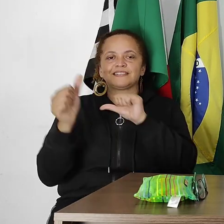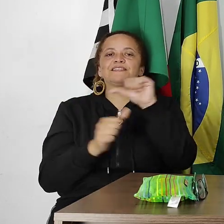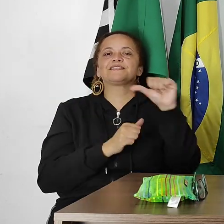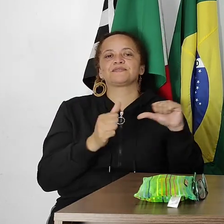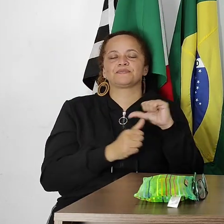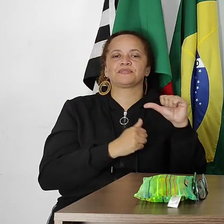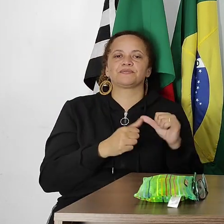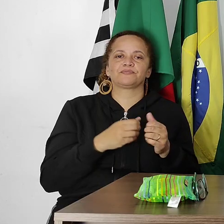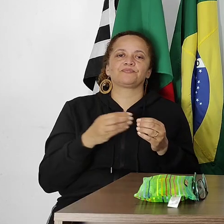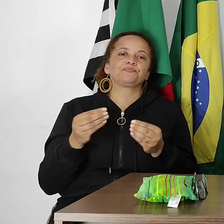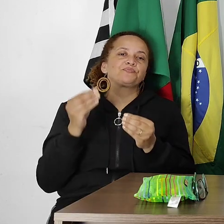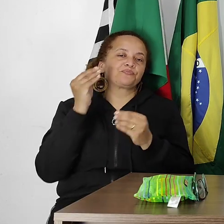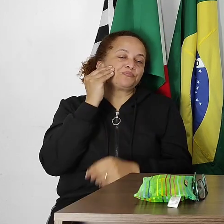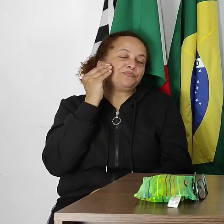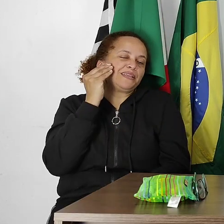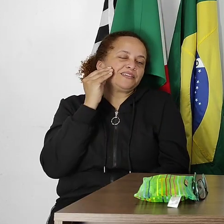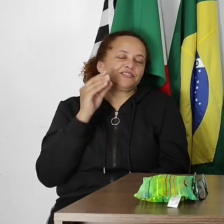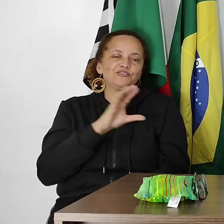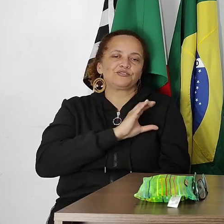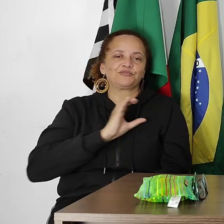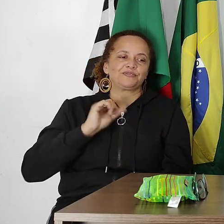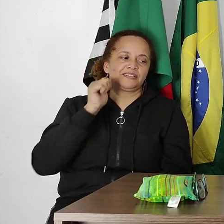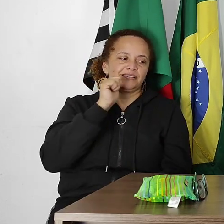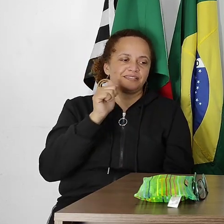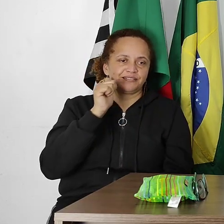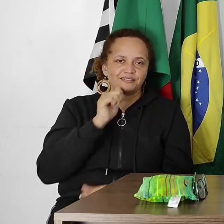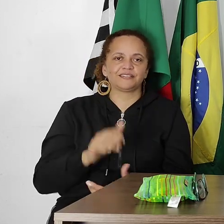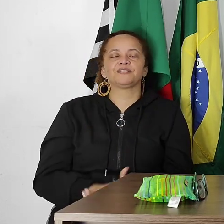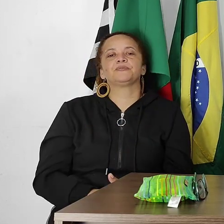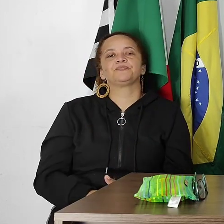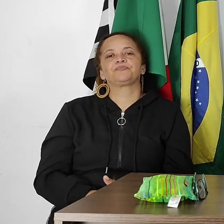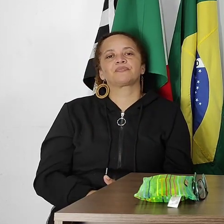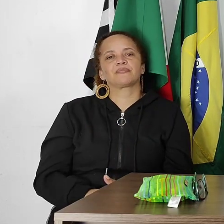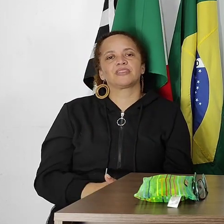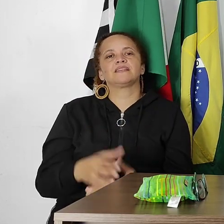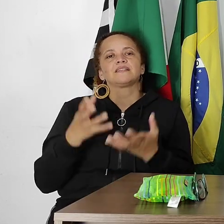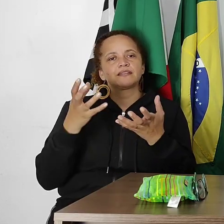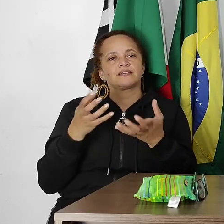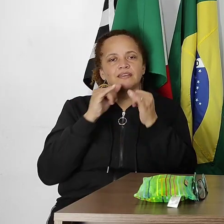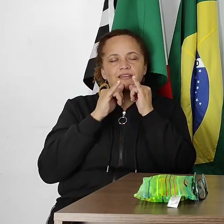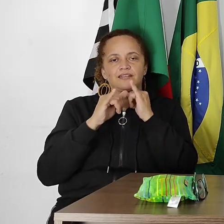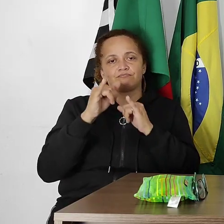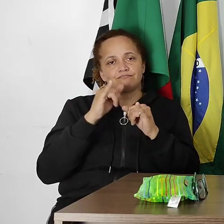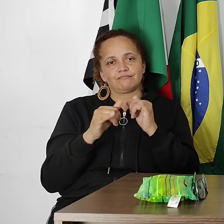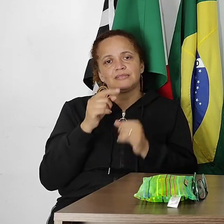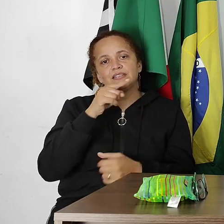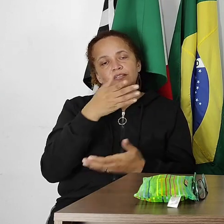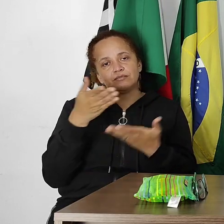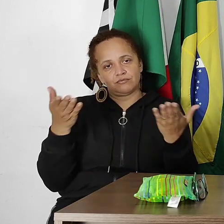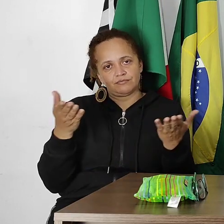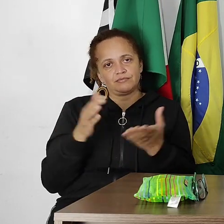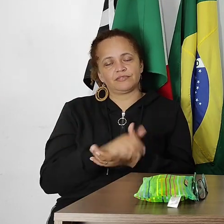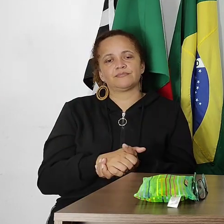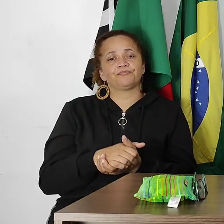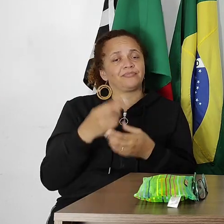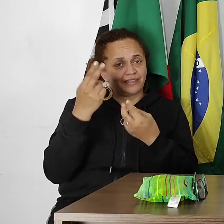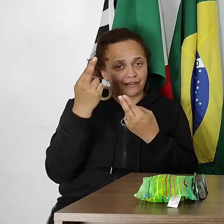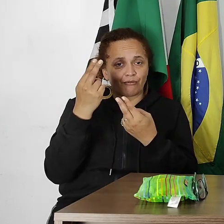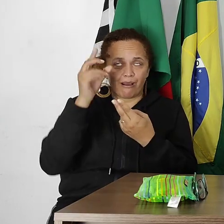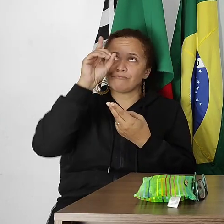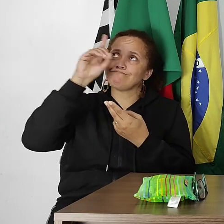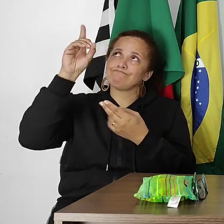conhece, né? Um beijo, cunhada. E assim, eu quero falar para vocês, irmão. Quero finalizar, né? Assim como Deus fez na